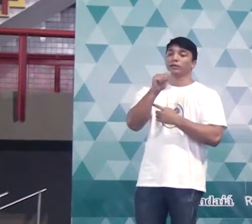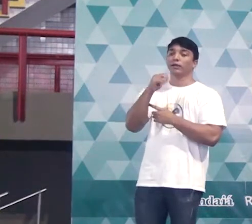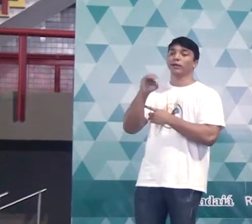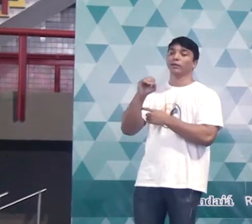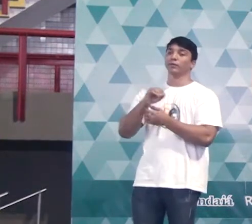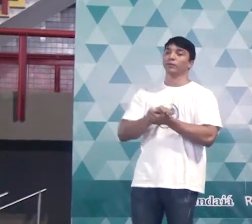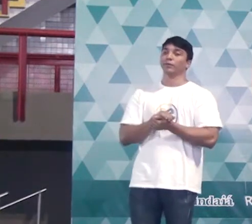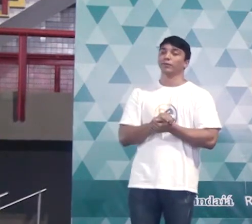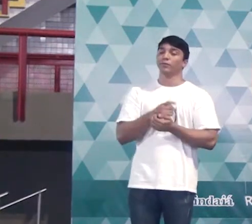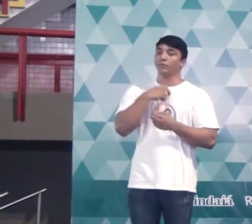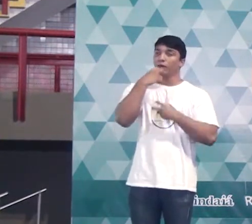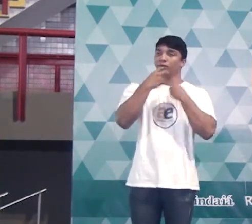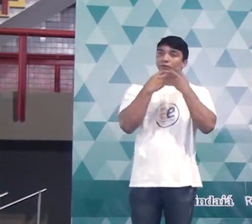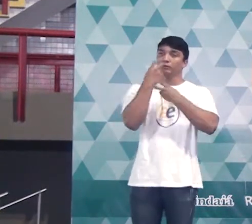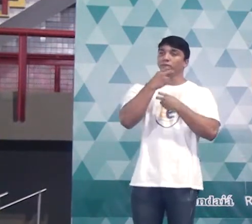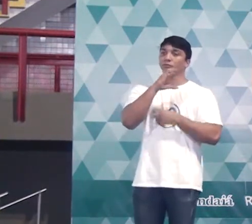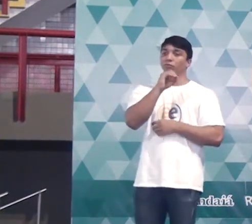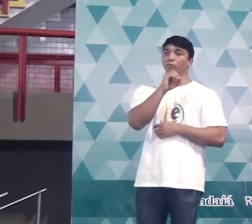assim não.